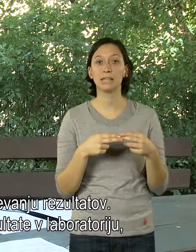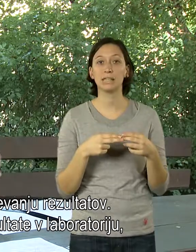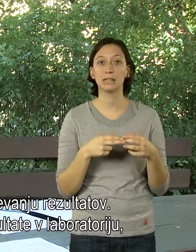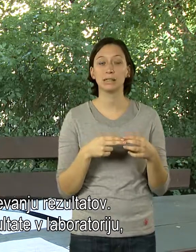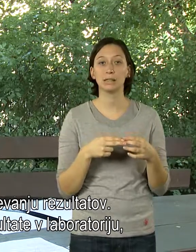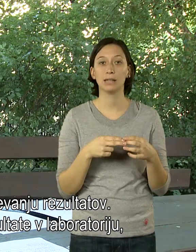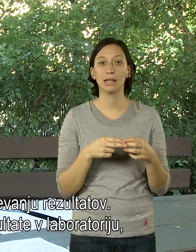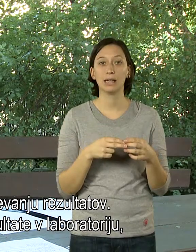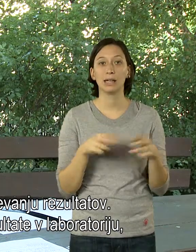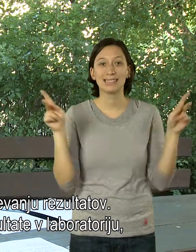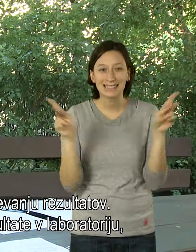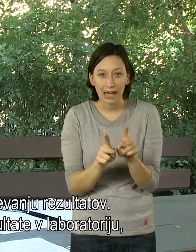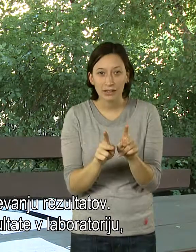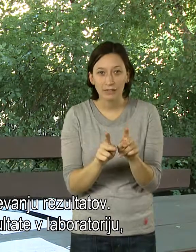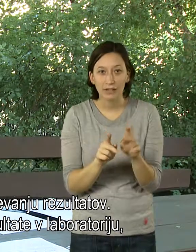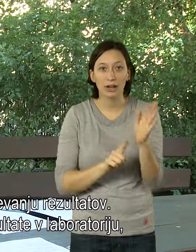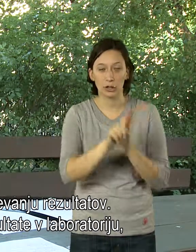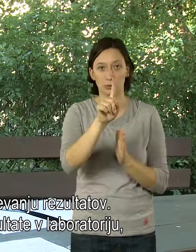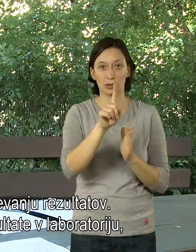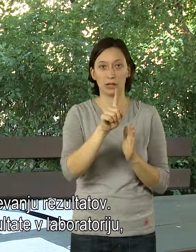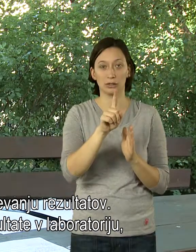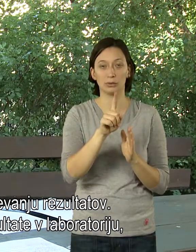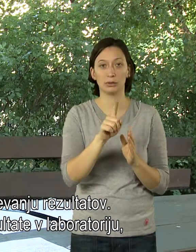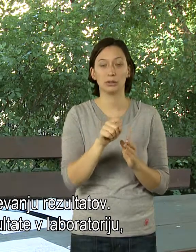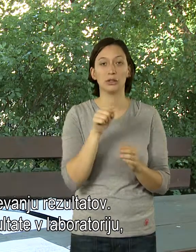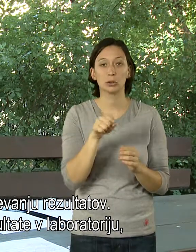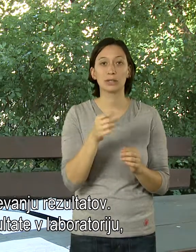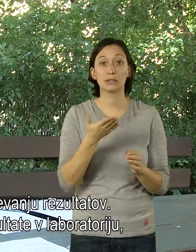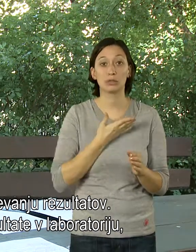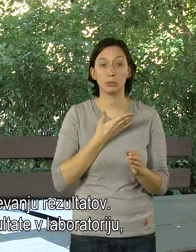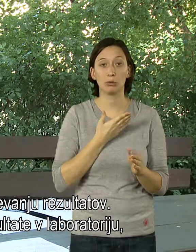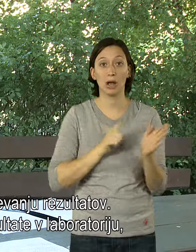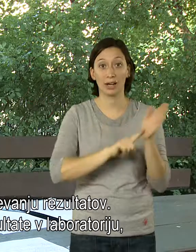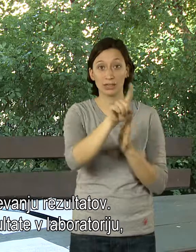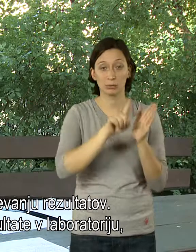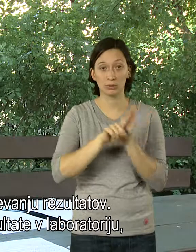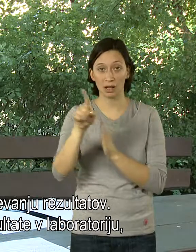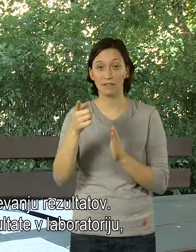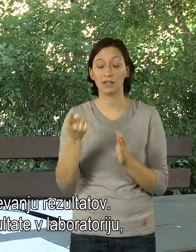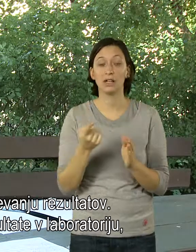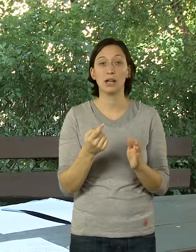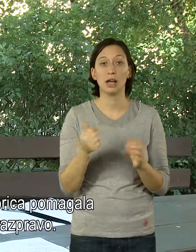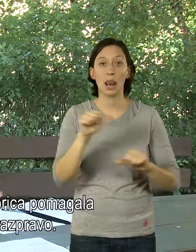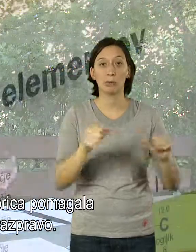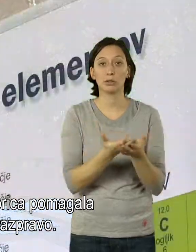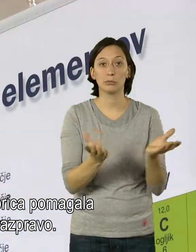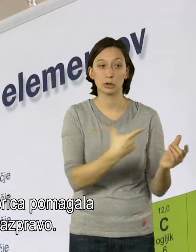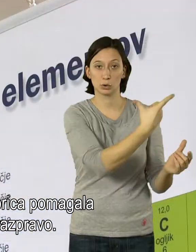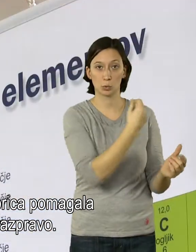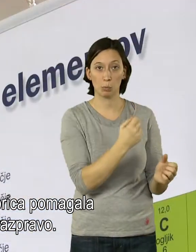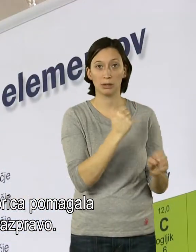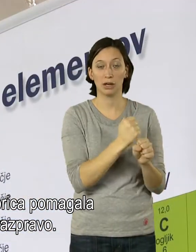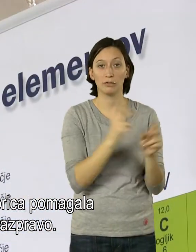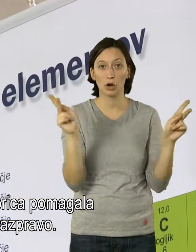pri strnjevanju rezultatov. To, kar sem dobila jaz rezultate v laboratoriju, mi je skupaj